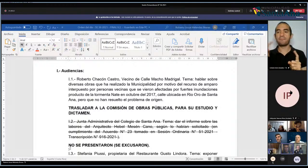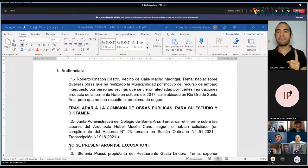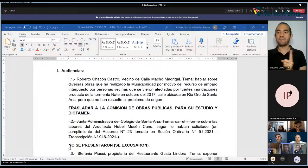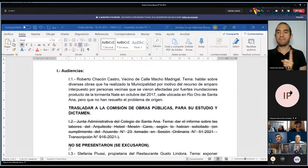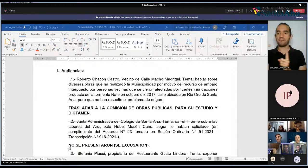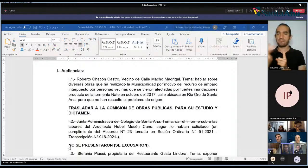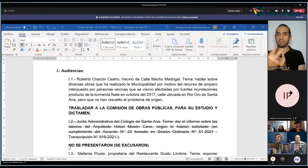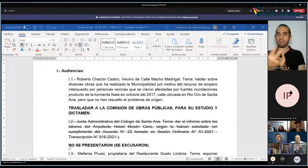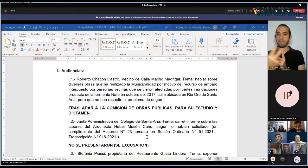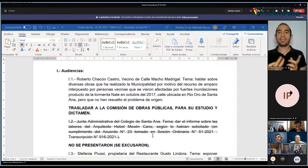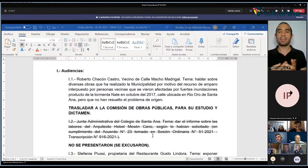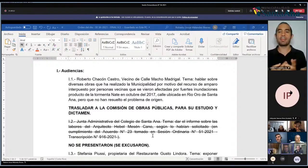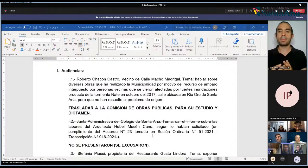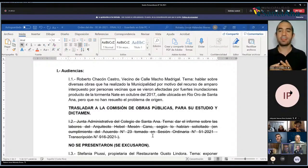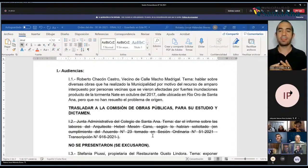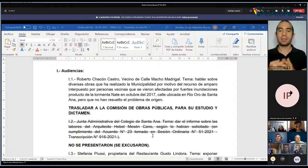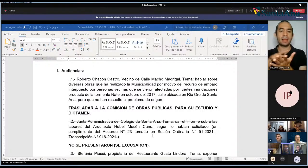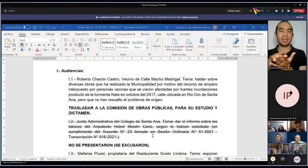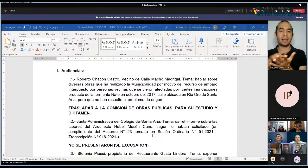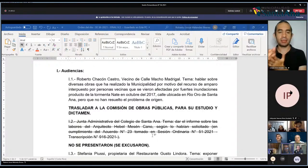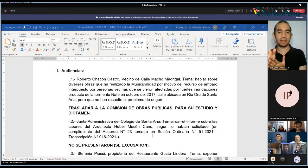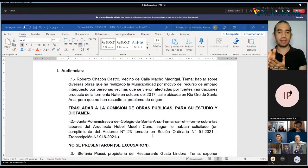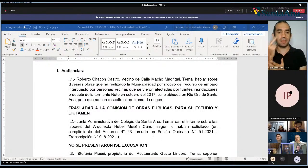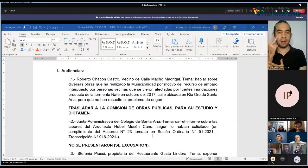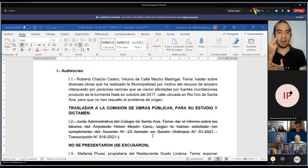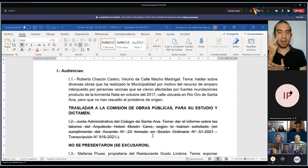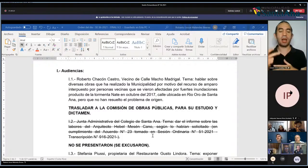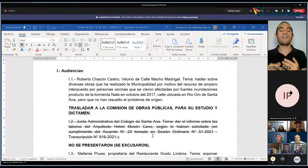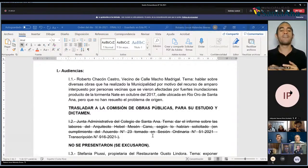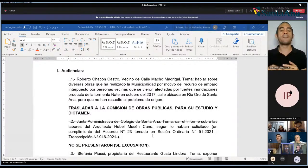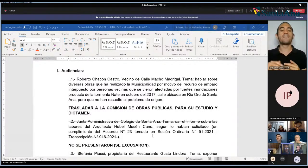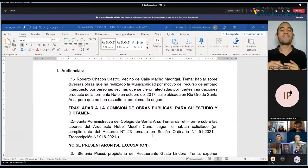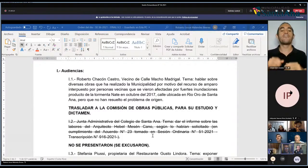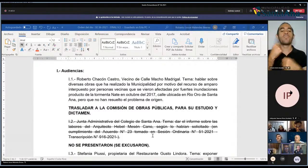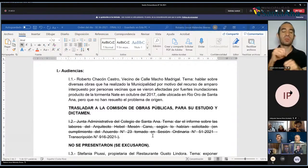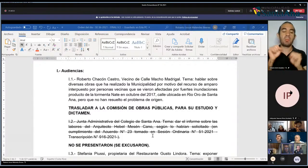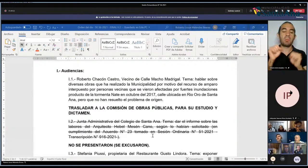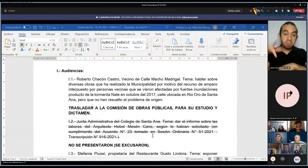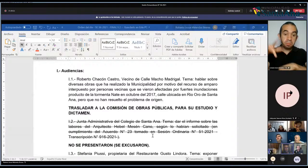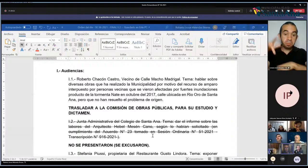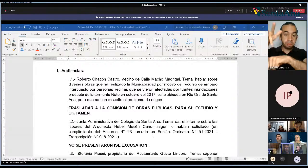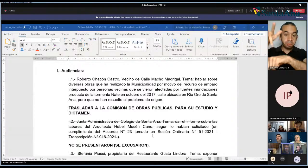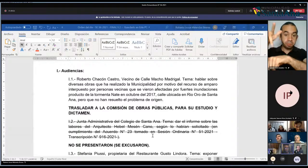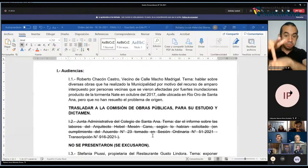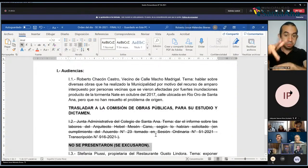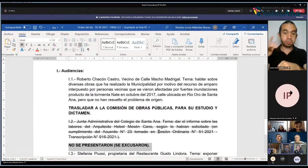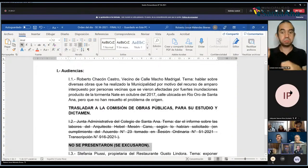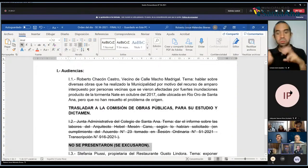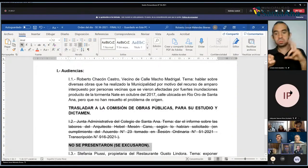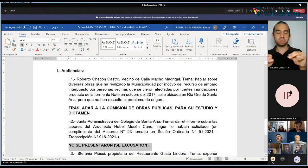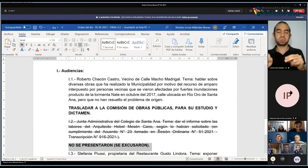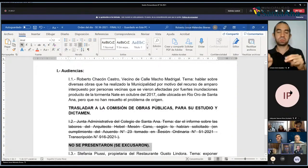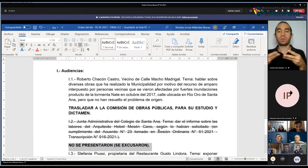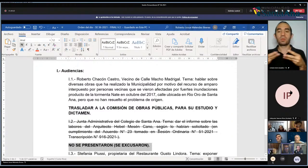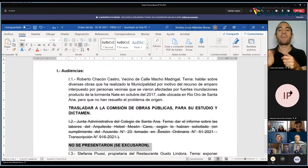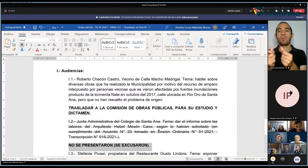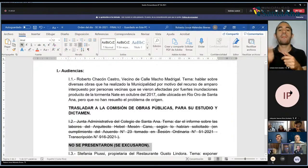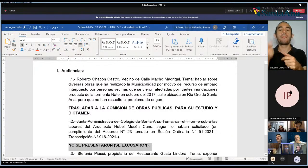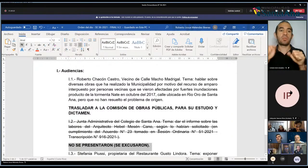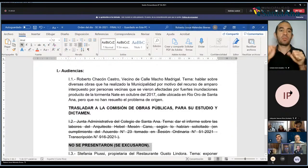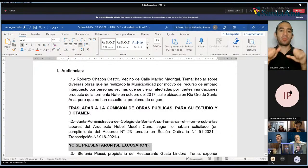desastre verdad si la municipalidad tiene capacidad de intervenir en estos terrenos o no por lo tanto me parece que se podría trasladar